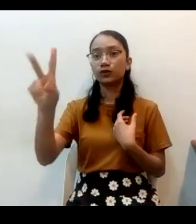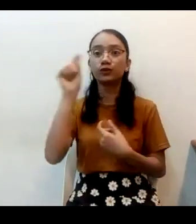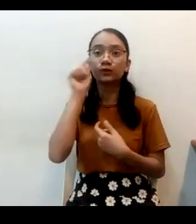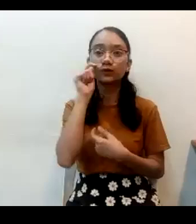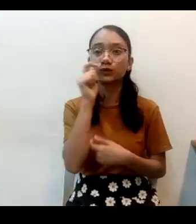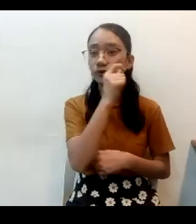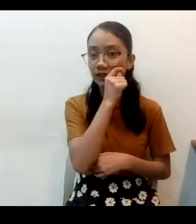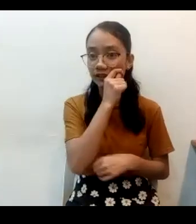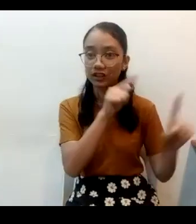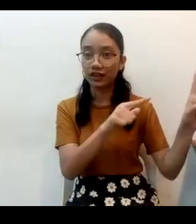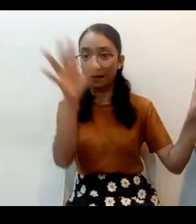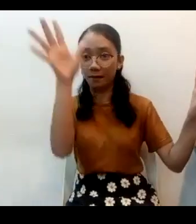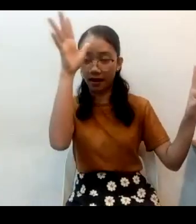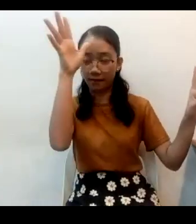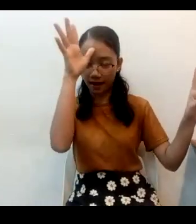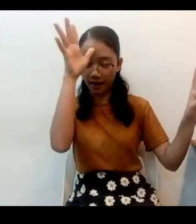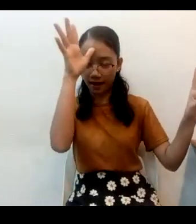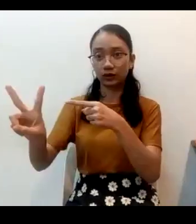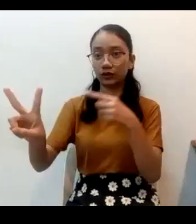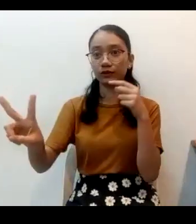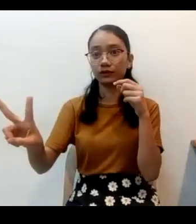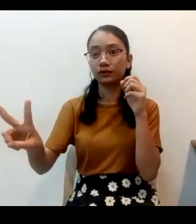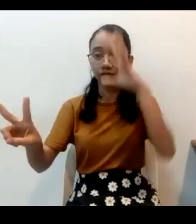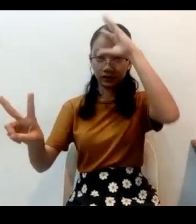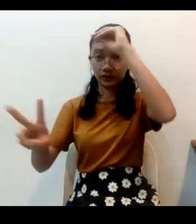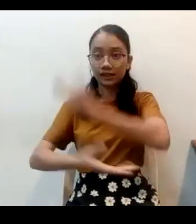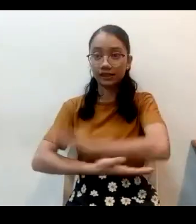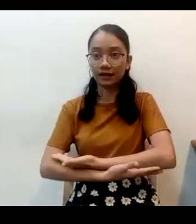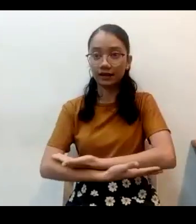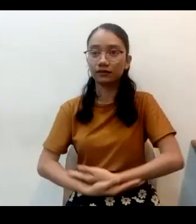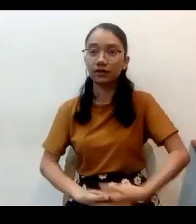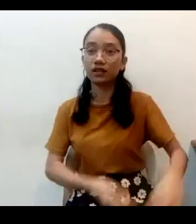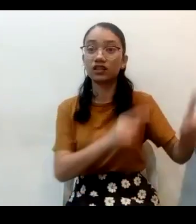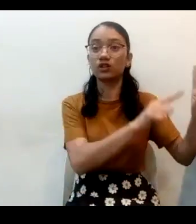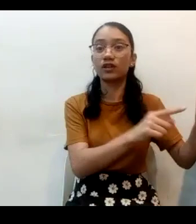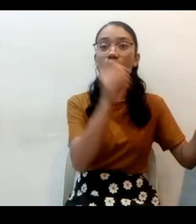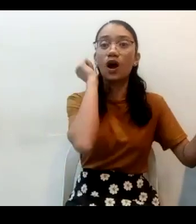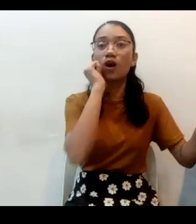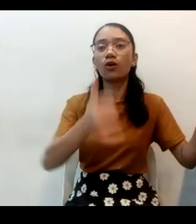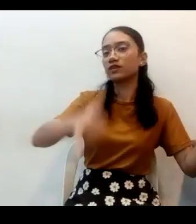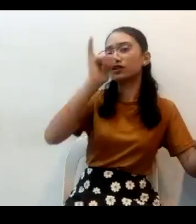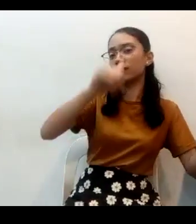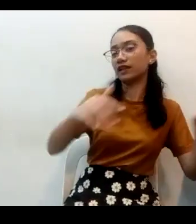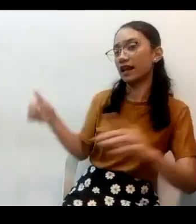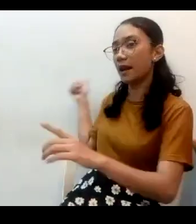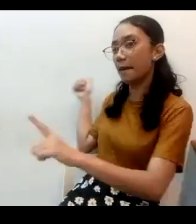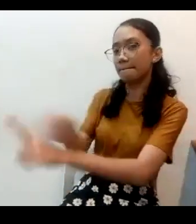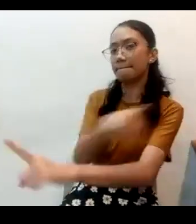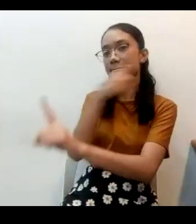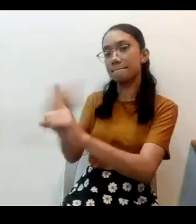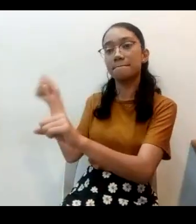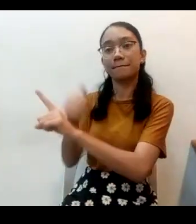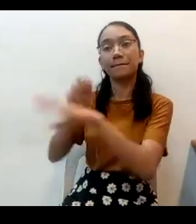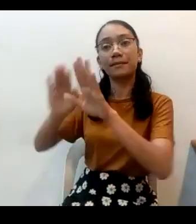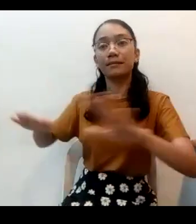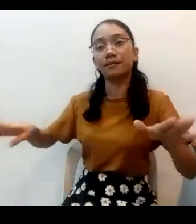na lalaki. And the father always drink and hit the children. Kaya yung tatay po nila ay lagi po umiinom at pinapalo